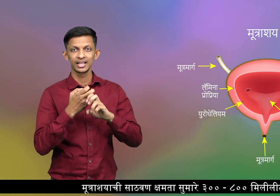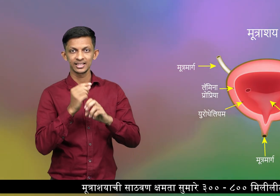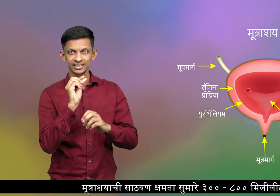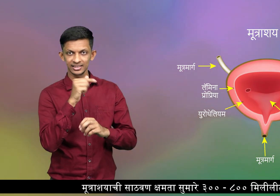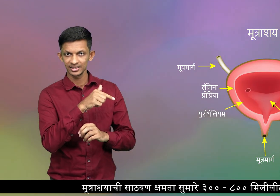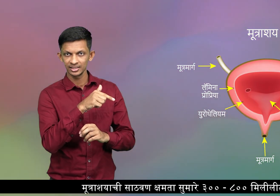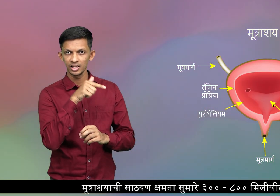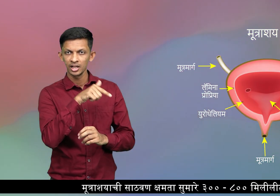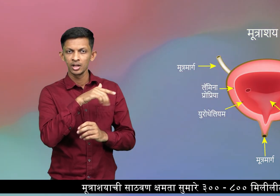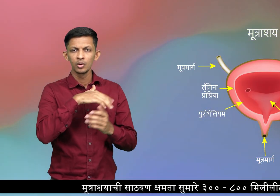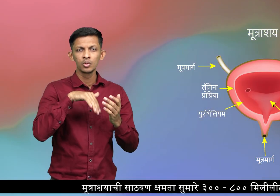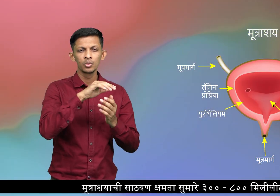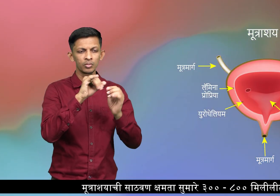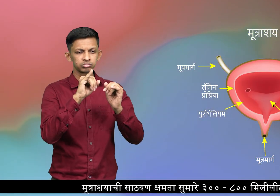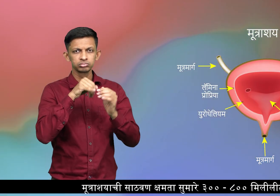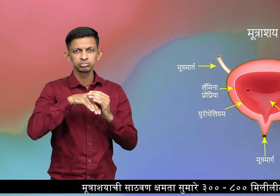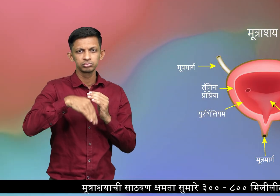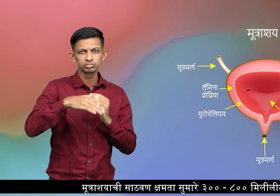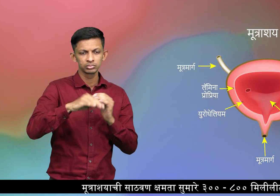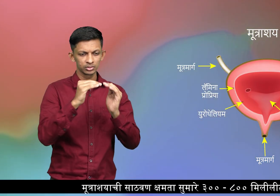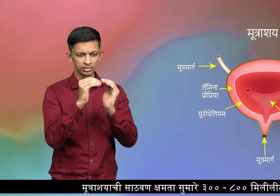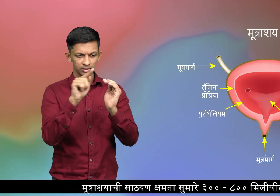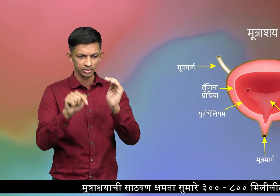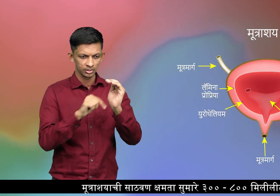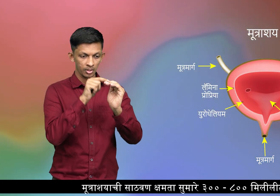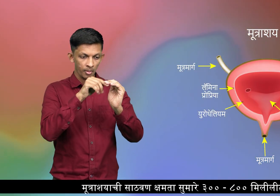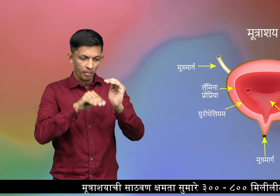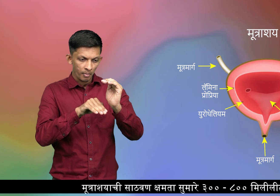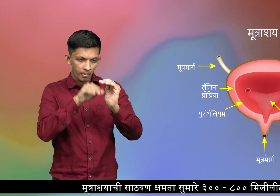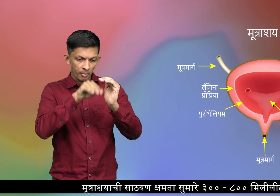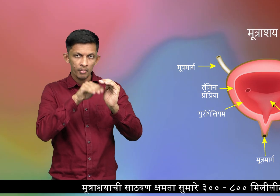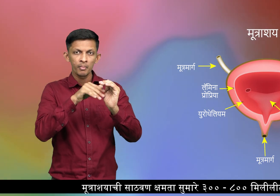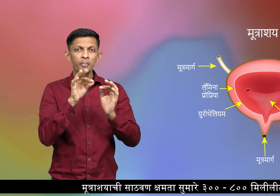मूत्राशयाची साठवण क्षमता सुमारे 300 ते 800 मिलीलिटर असते.